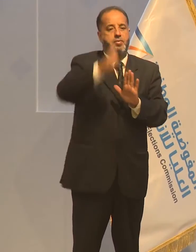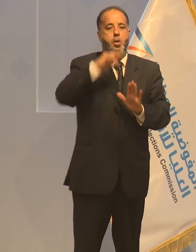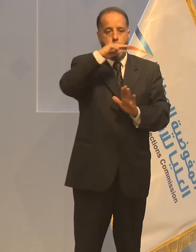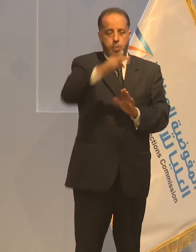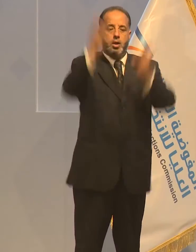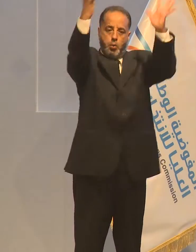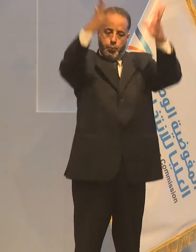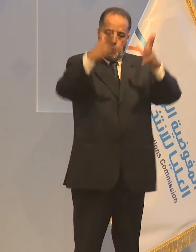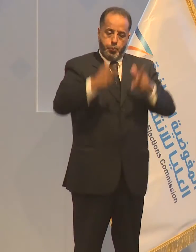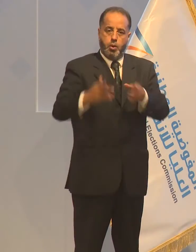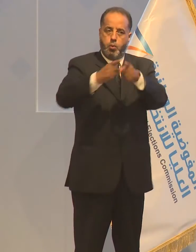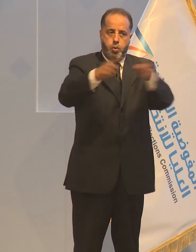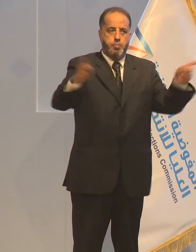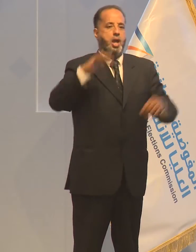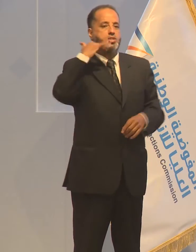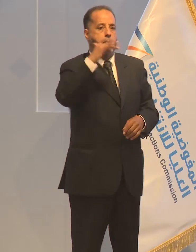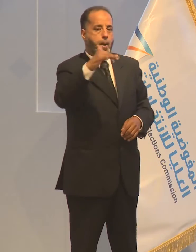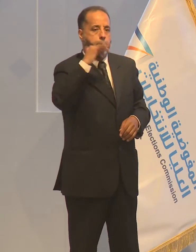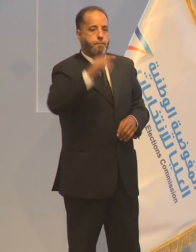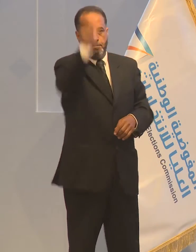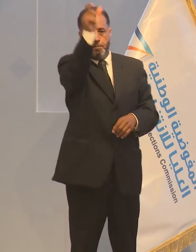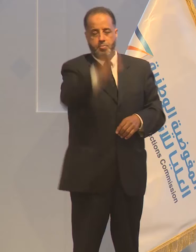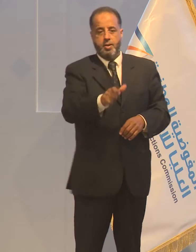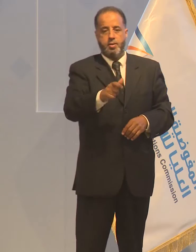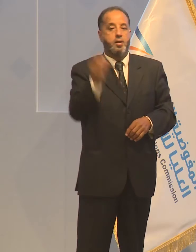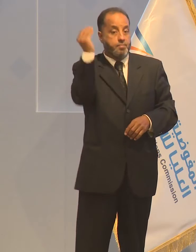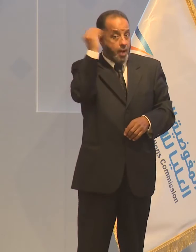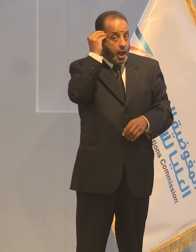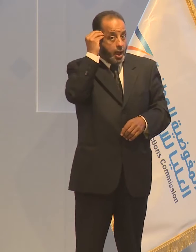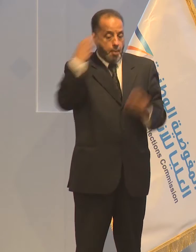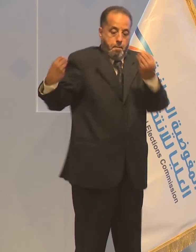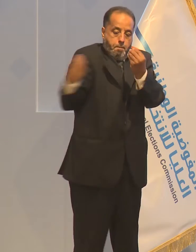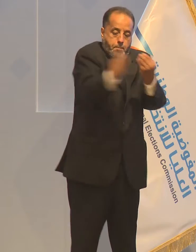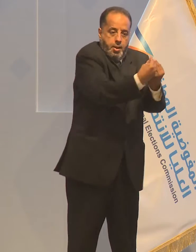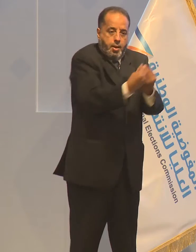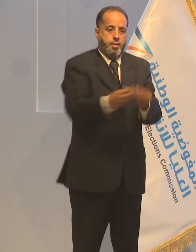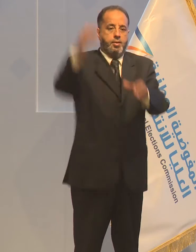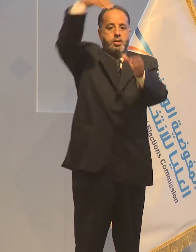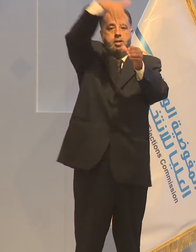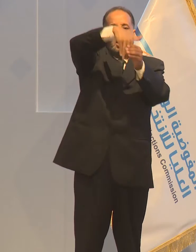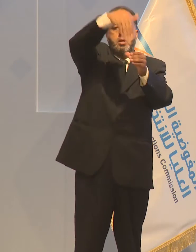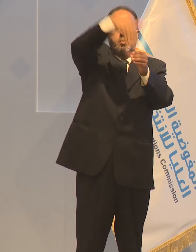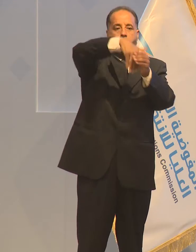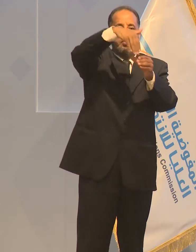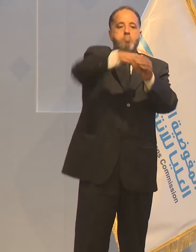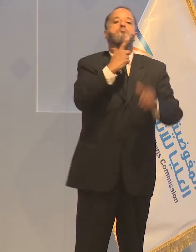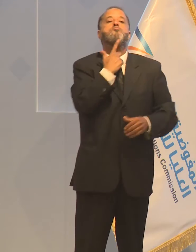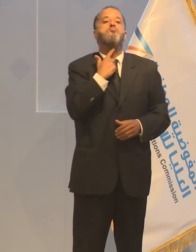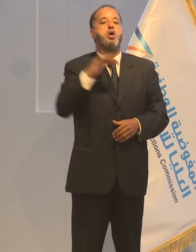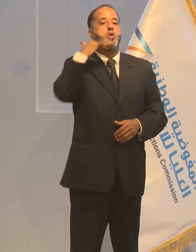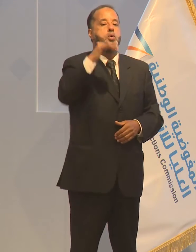يعني عدد شريحة كبيرة من شبابنا على الأقل للتعامل مع العملية الانتخابية، إن كان هم